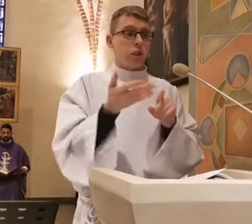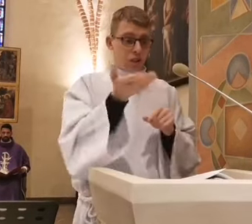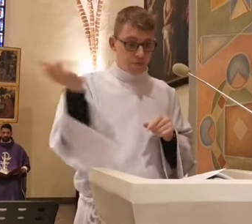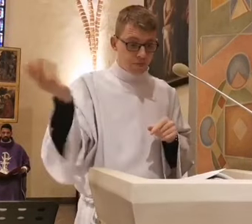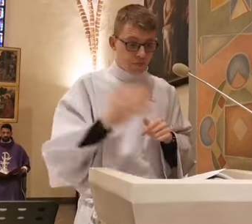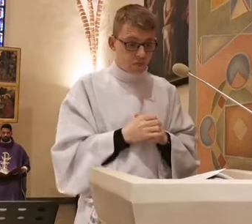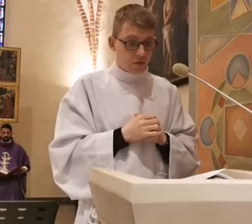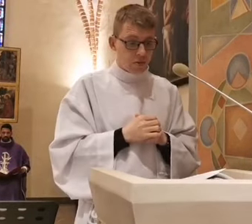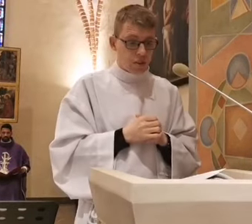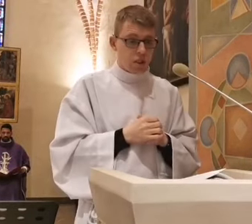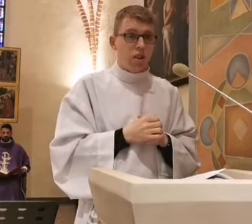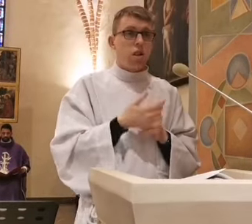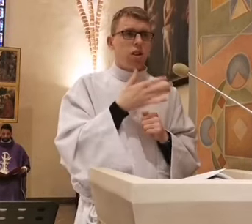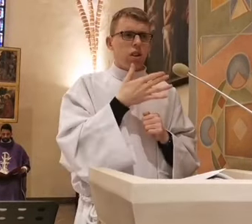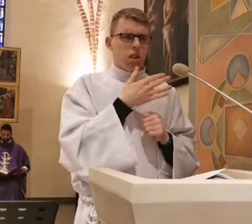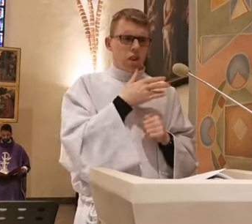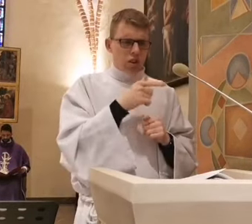Bracia,